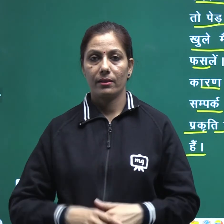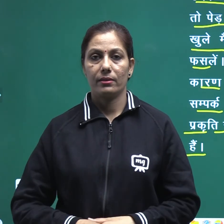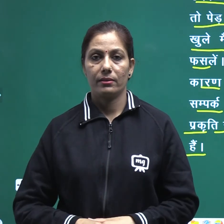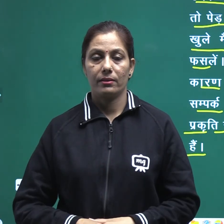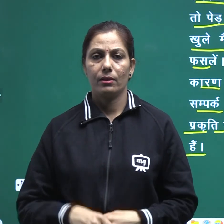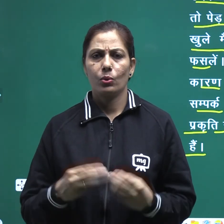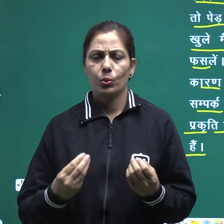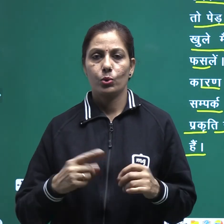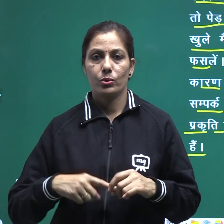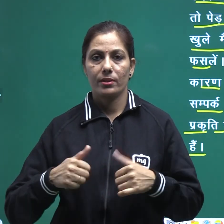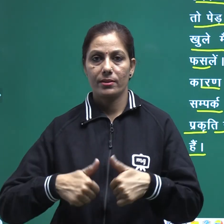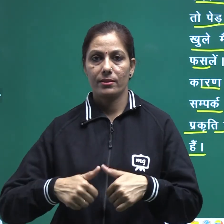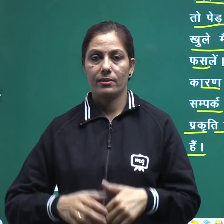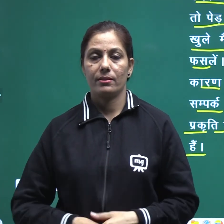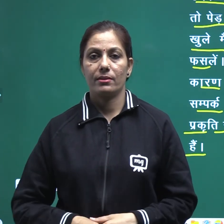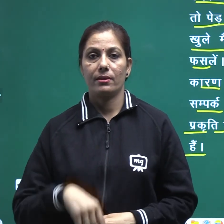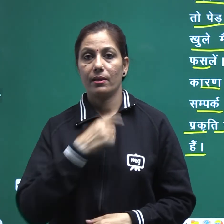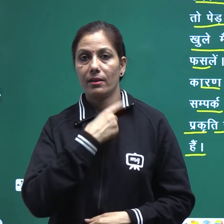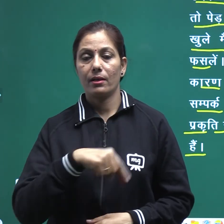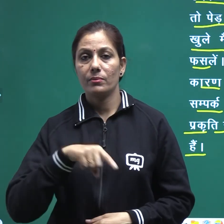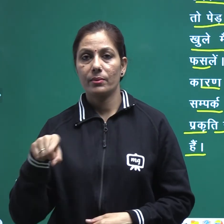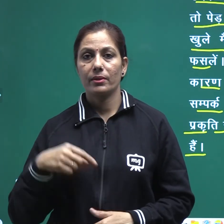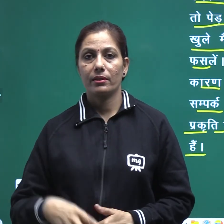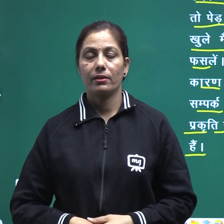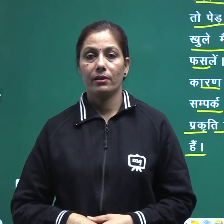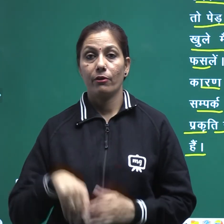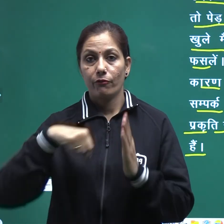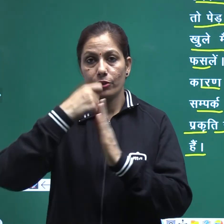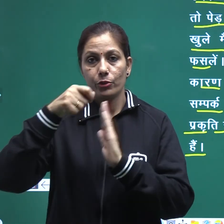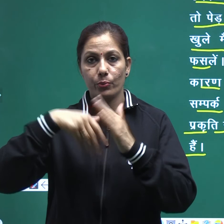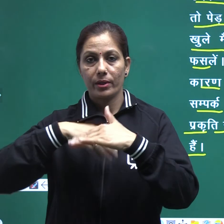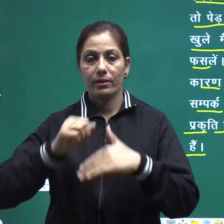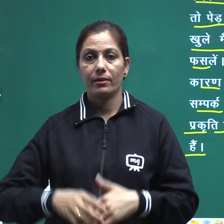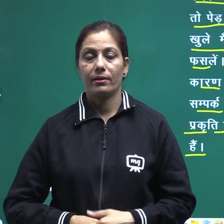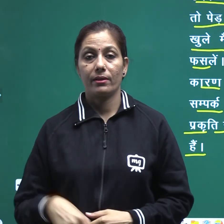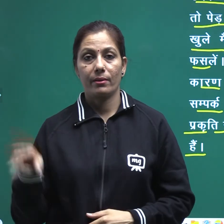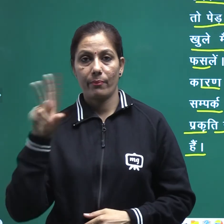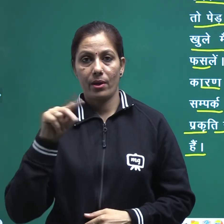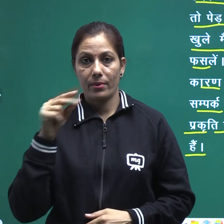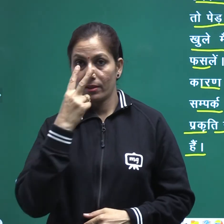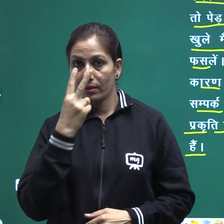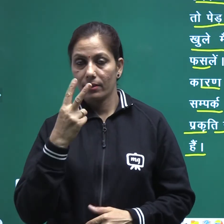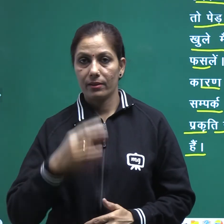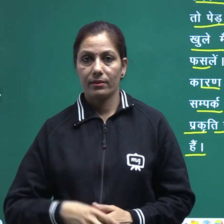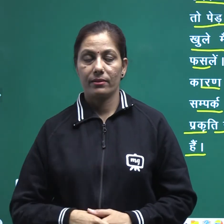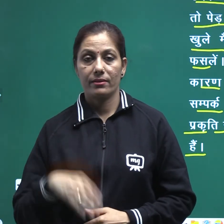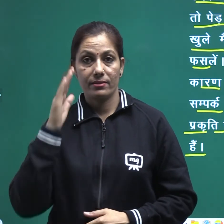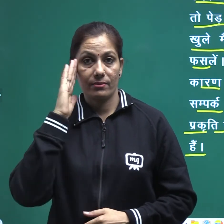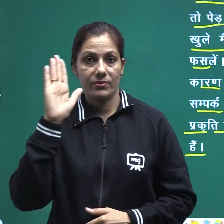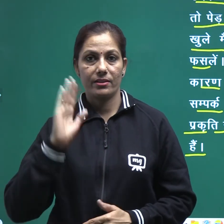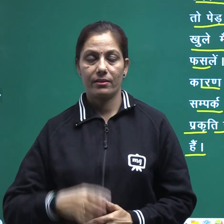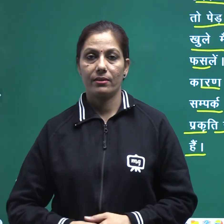कुछ प्रश्न उत्तर इन्हें आप वीडियो में बार देखें कुछ